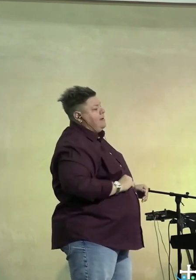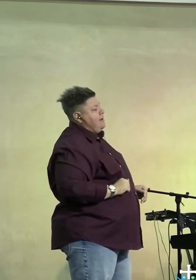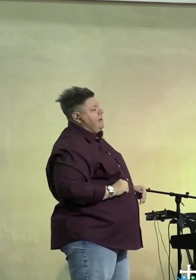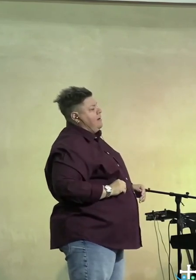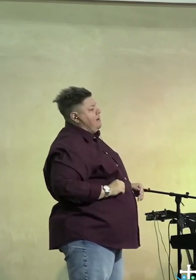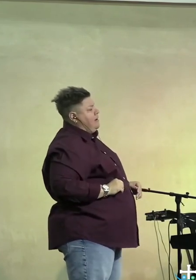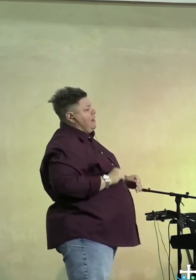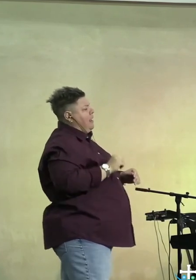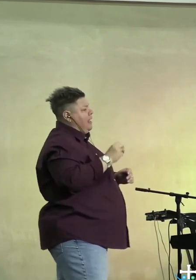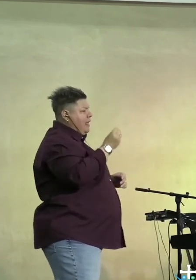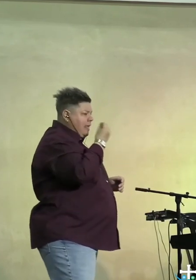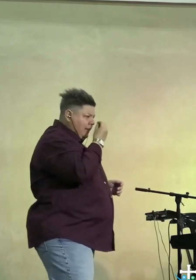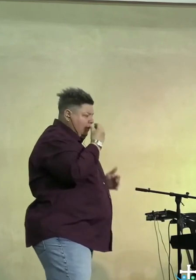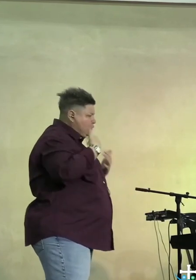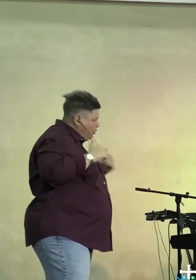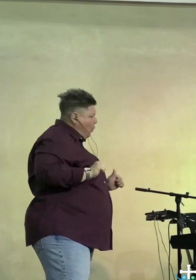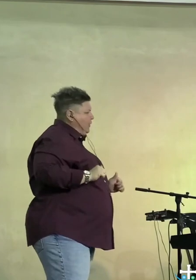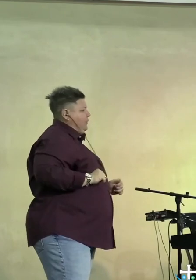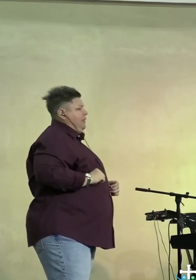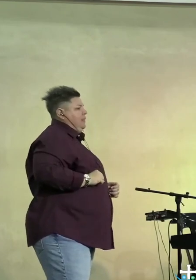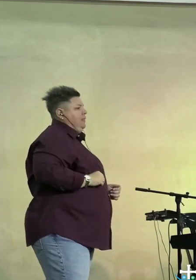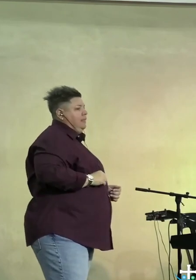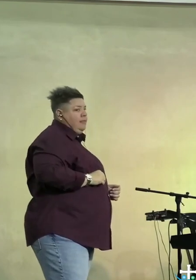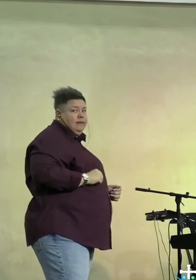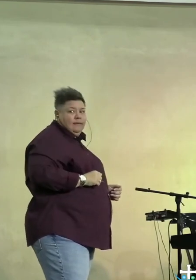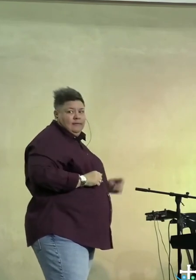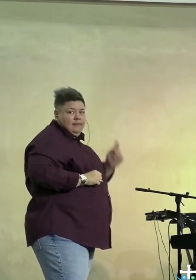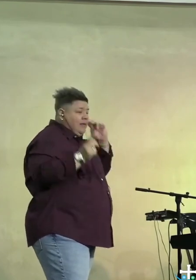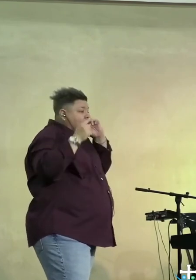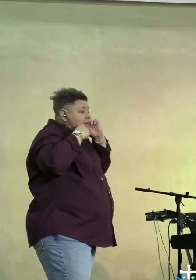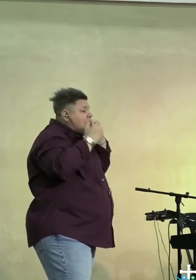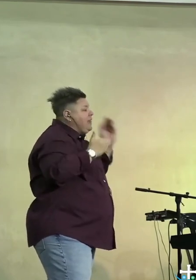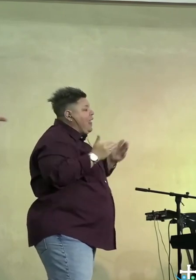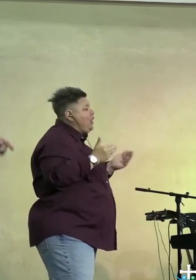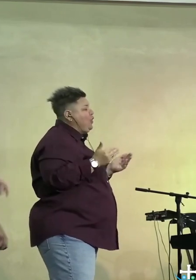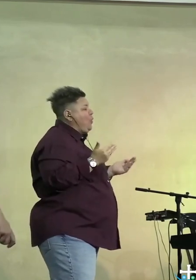die beste dieet begin altyd? Môre.